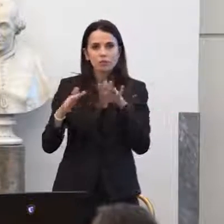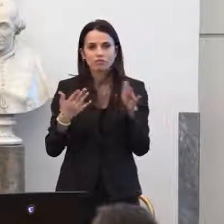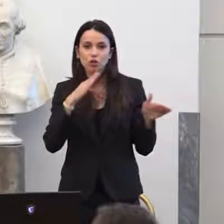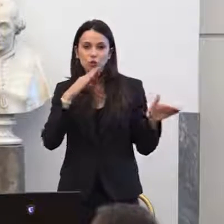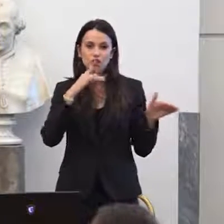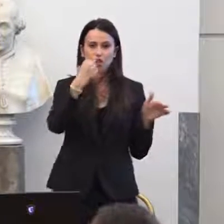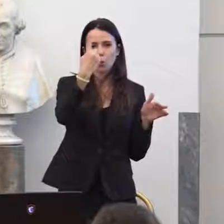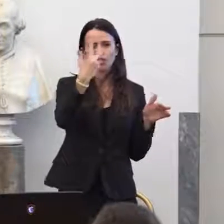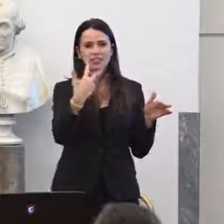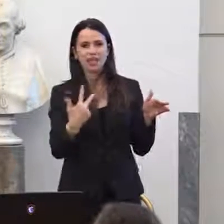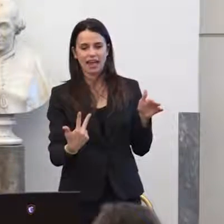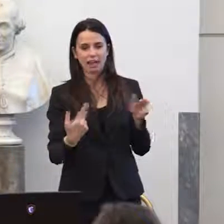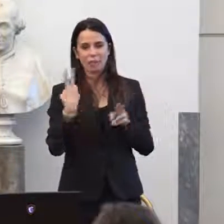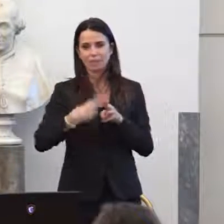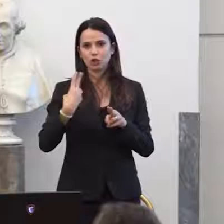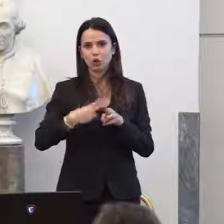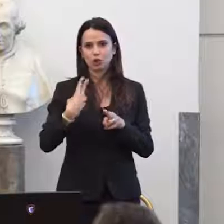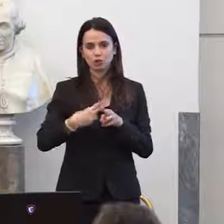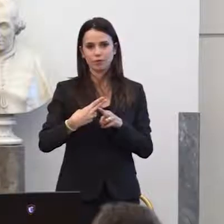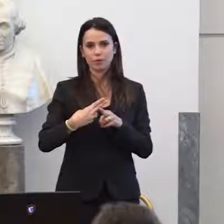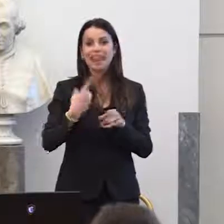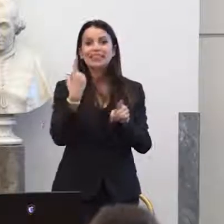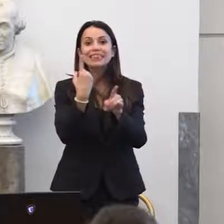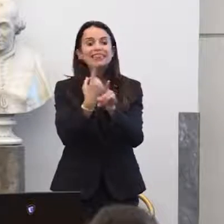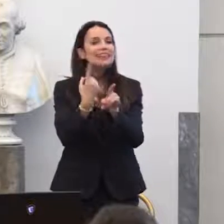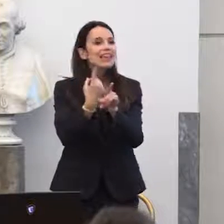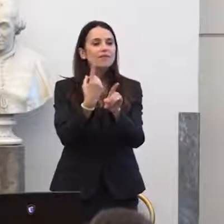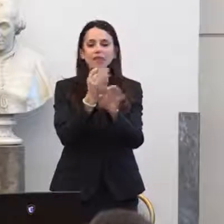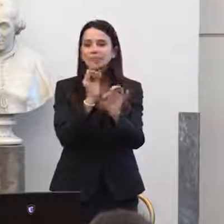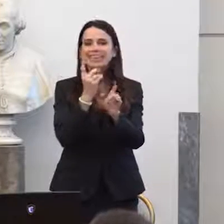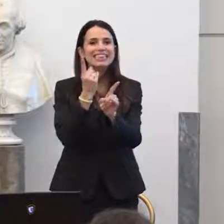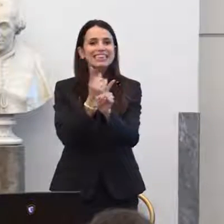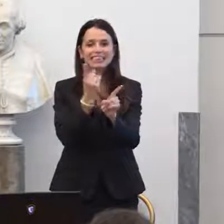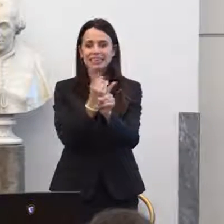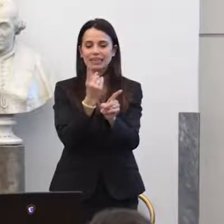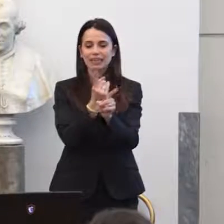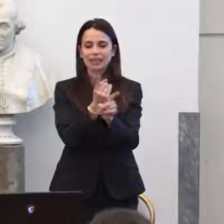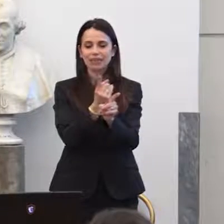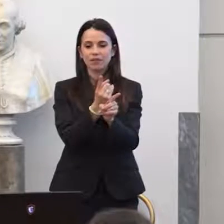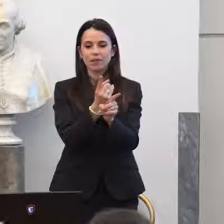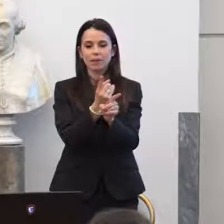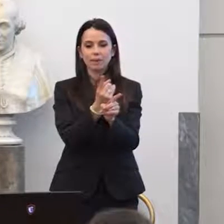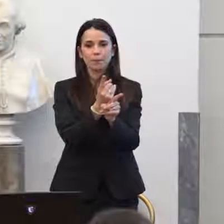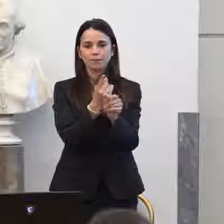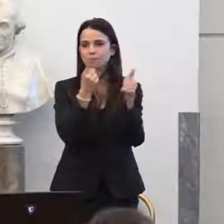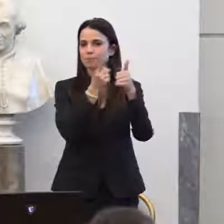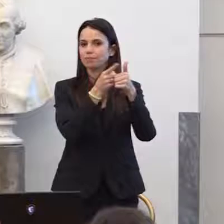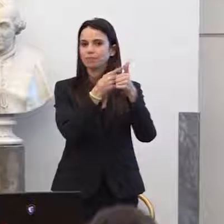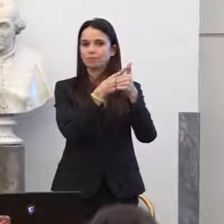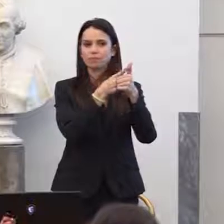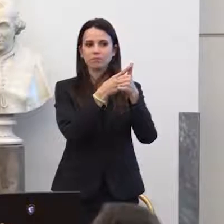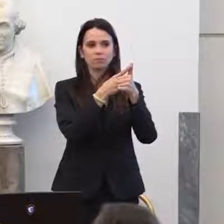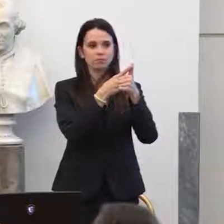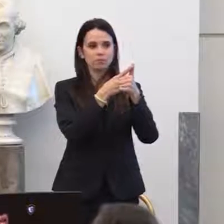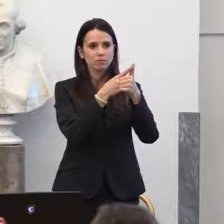fabbisogno, forse anche qualcosina di meno. Quindi è necessario a quel punto che si omogenizzi